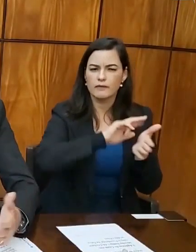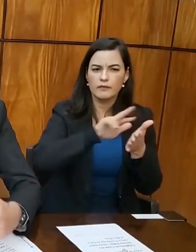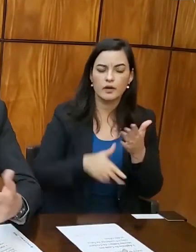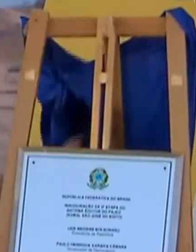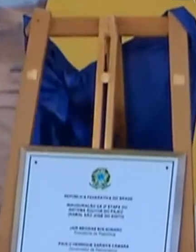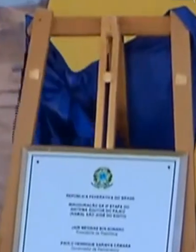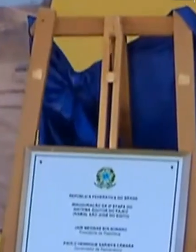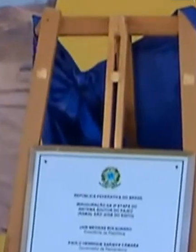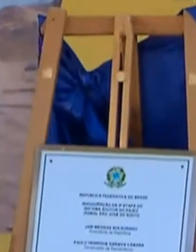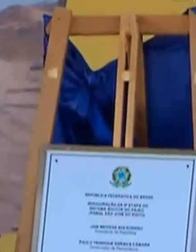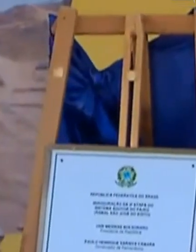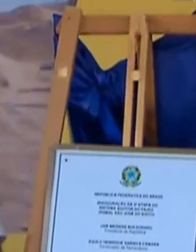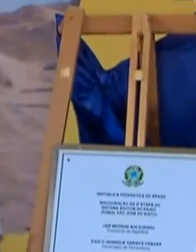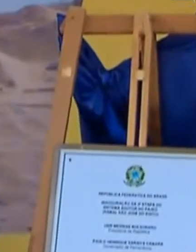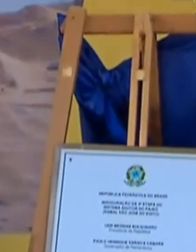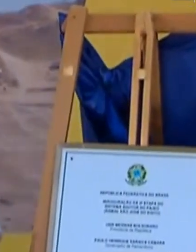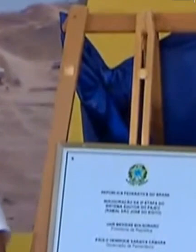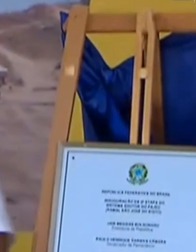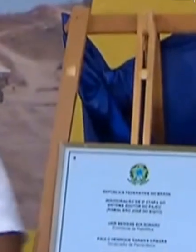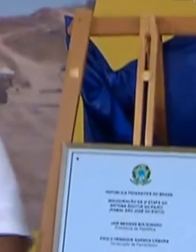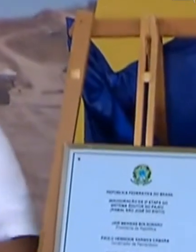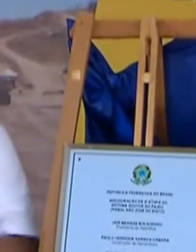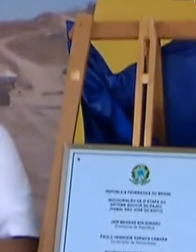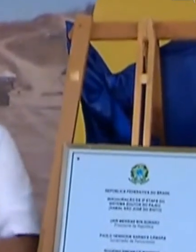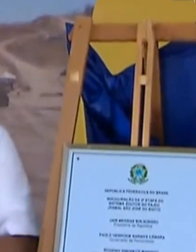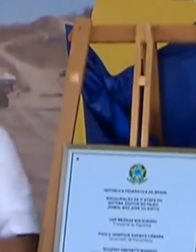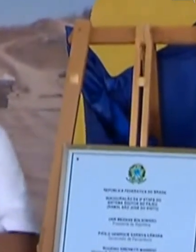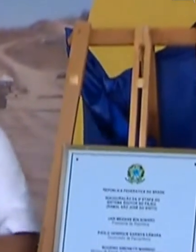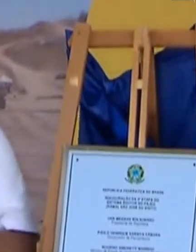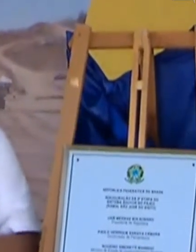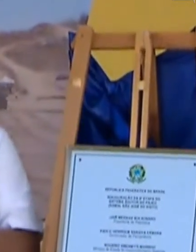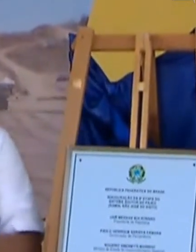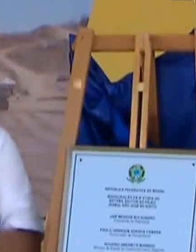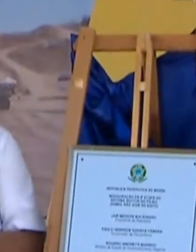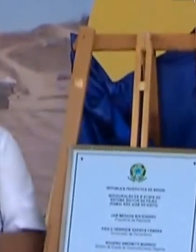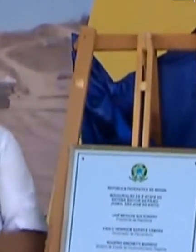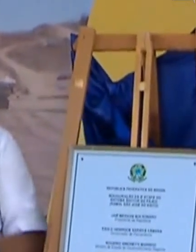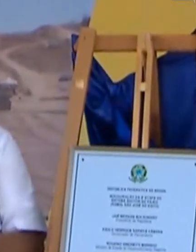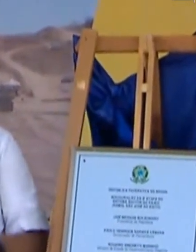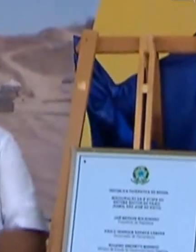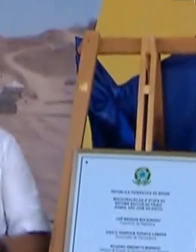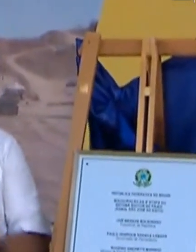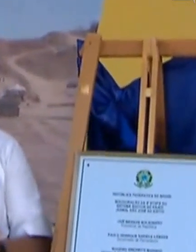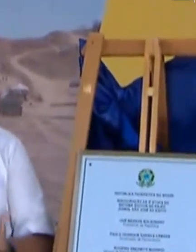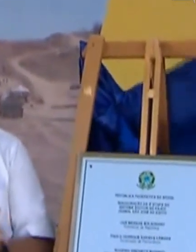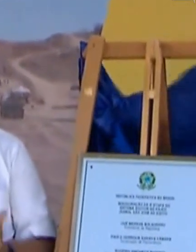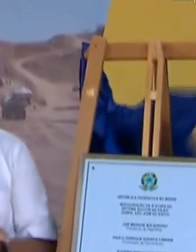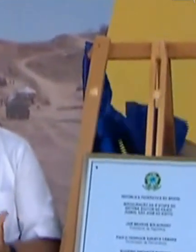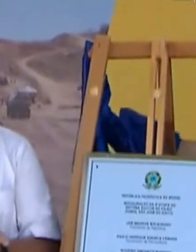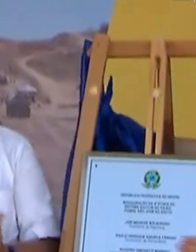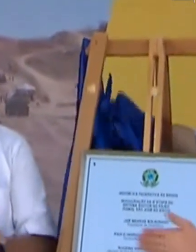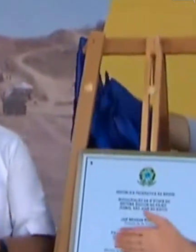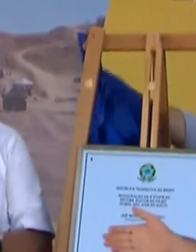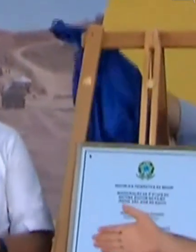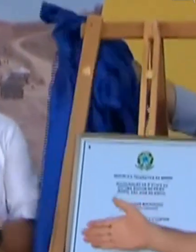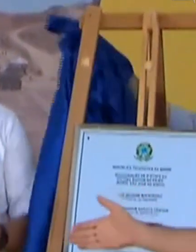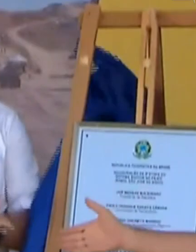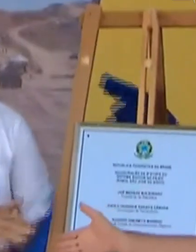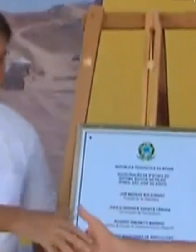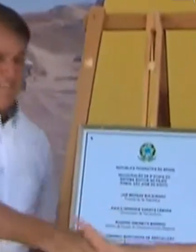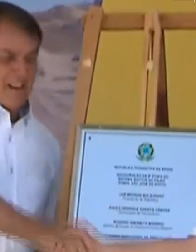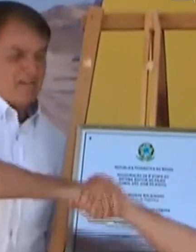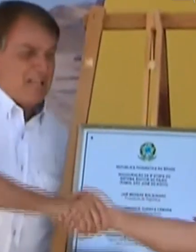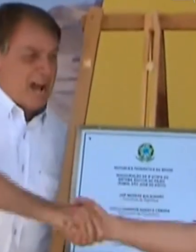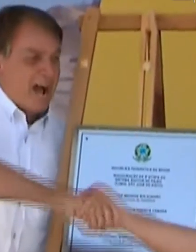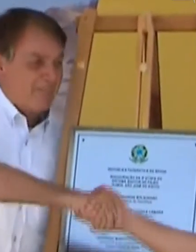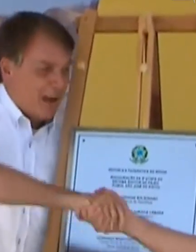seus candidatos bolsonaro Mira ainda cidades do Nordeste onde viu sua popularidade subir após